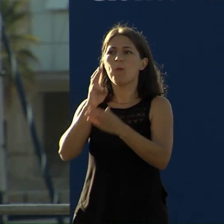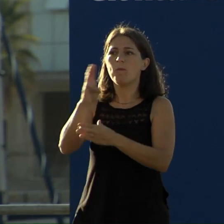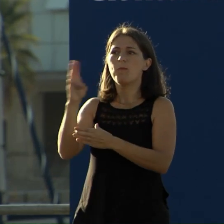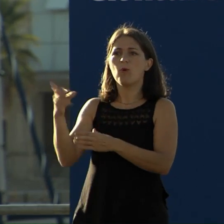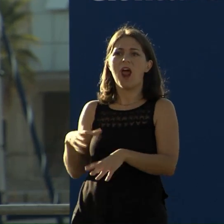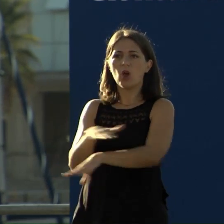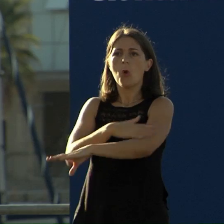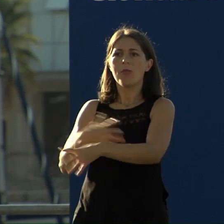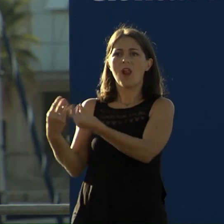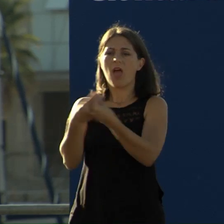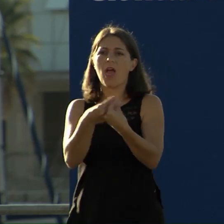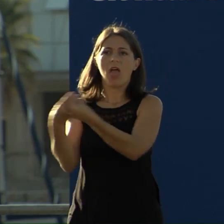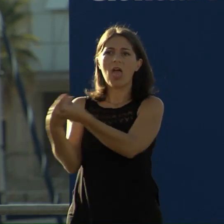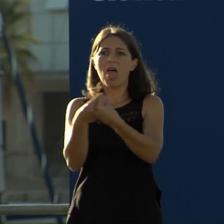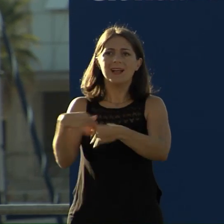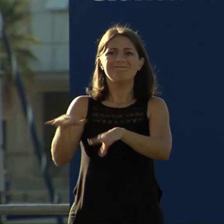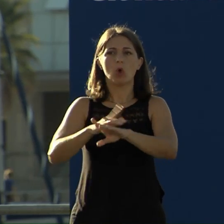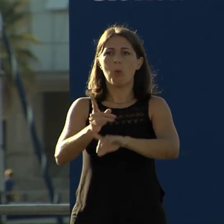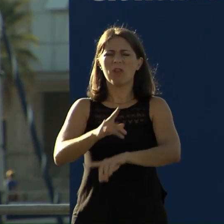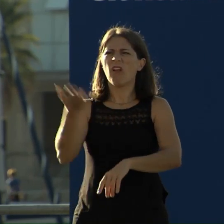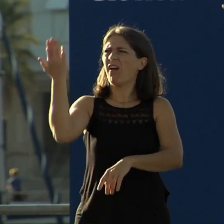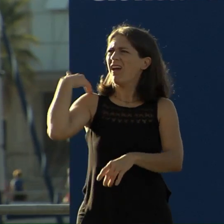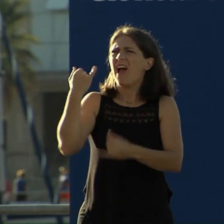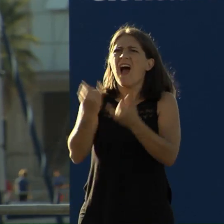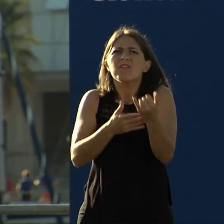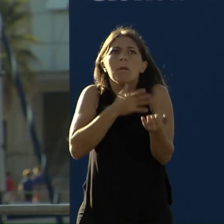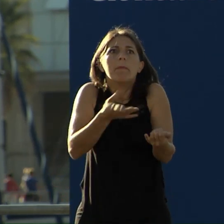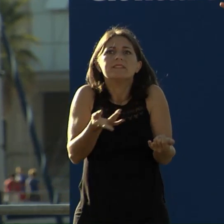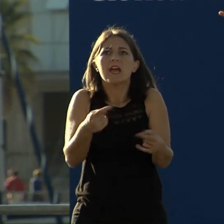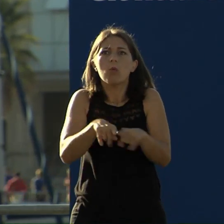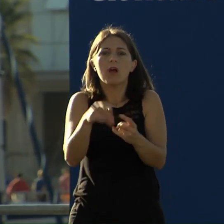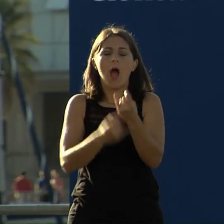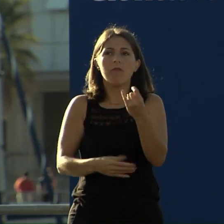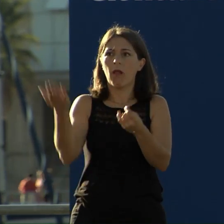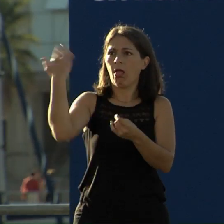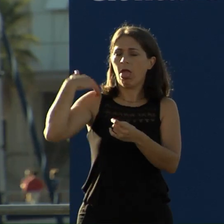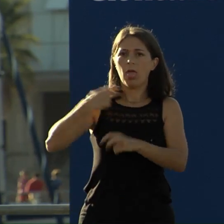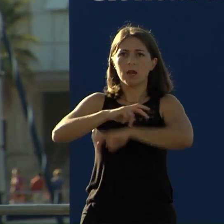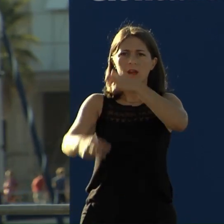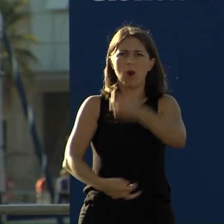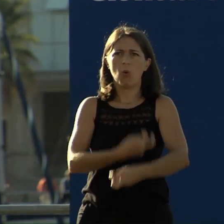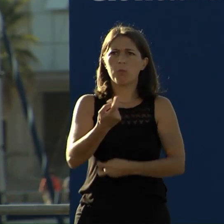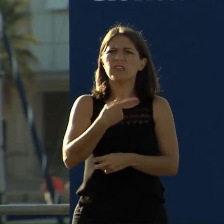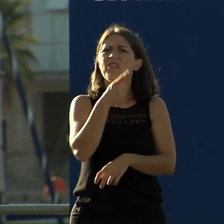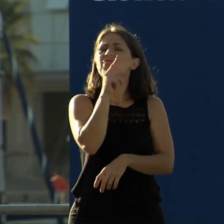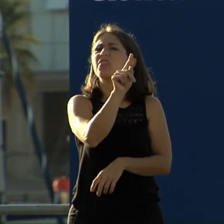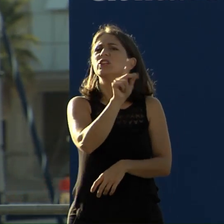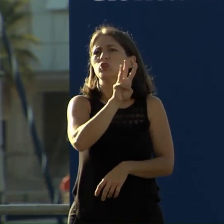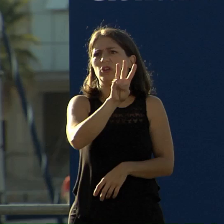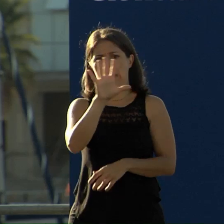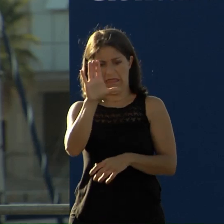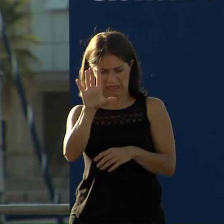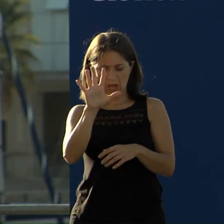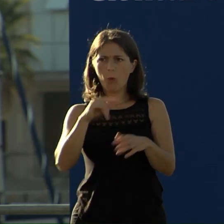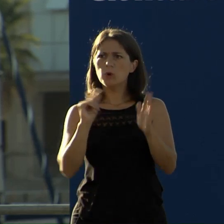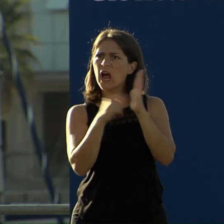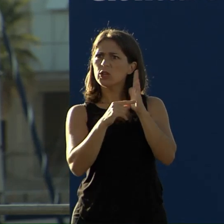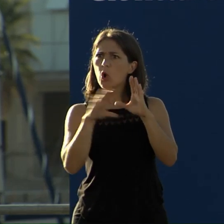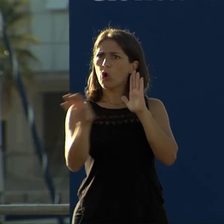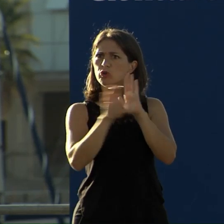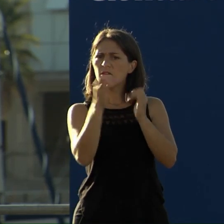Popular, que es lo que ha tenido que pasar para que los que pactaron la reforma del artículo 135 de la Constitución,